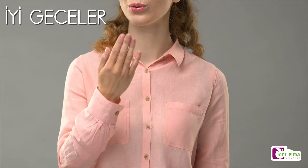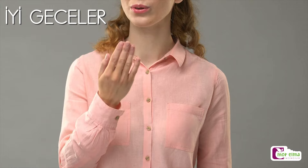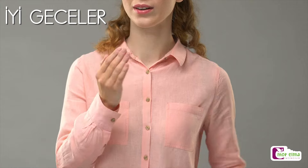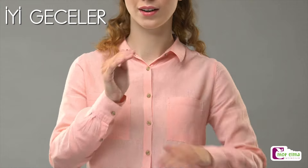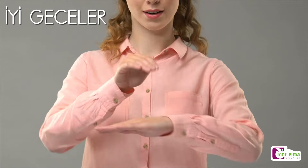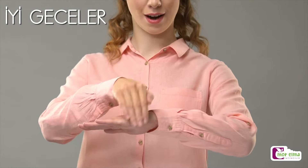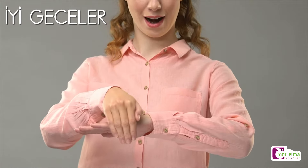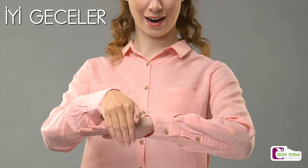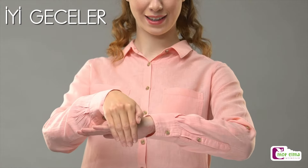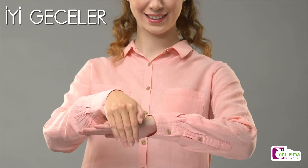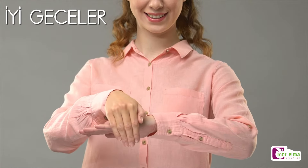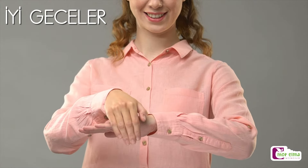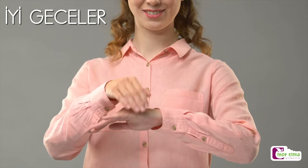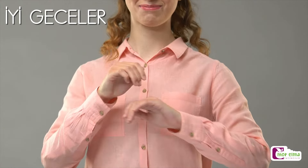İyi geceler.